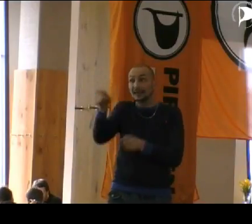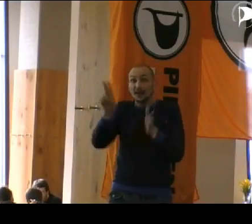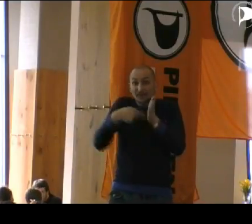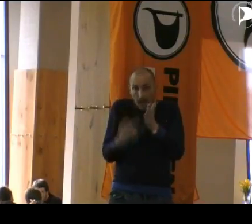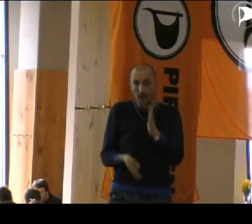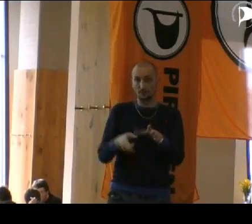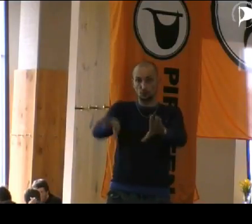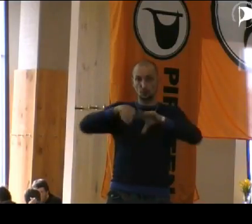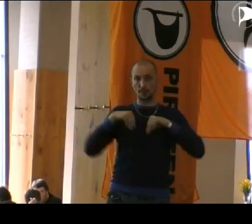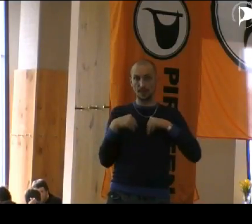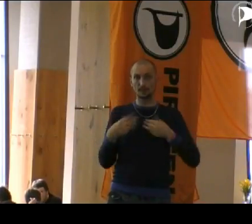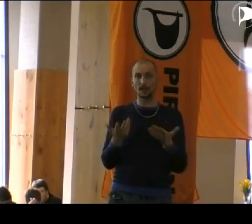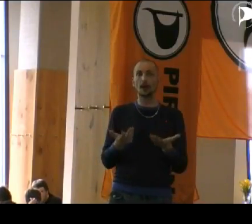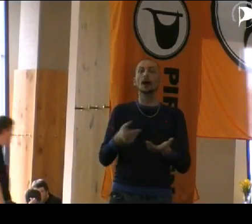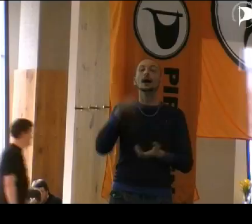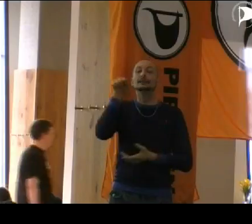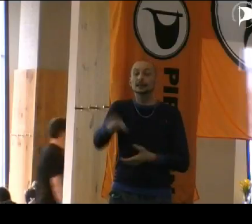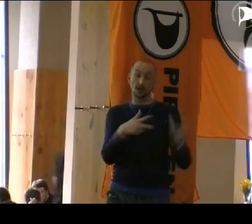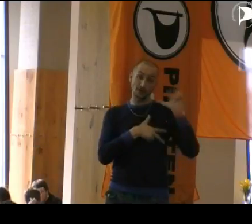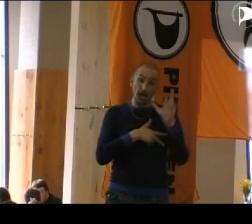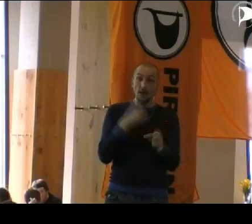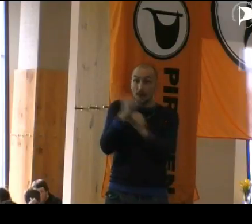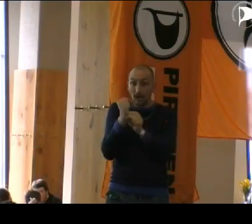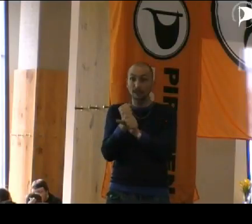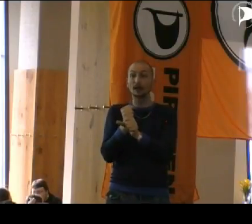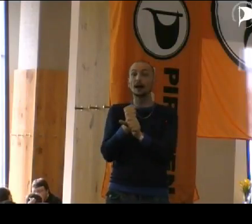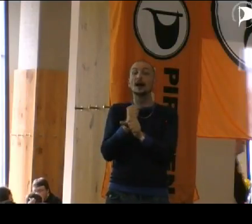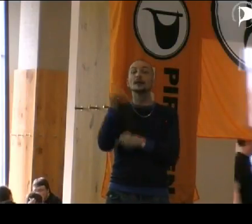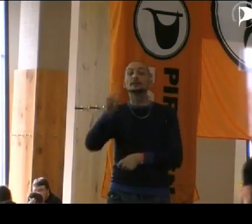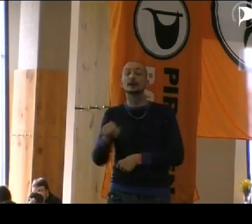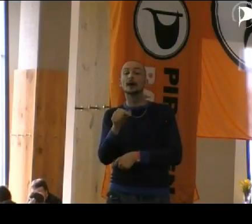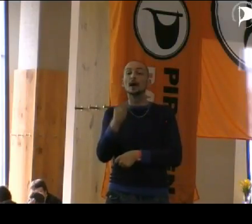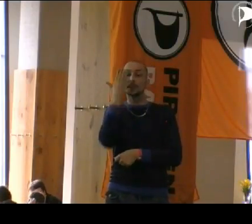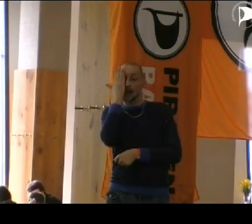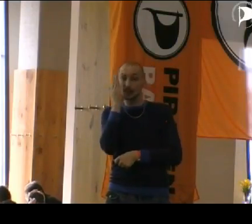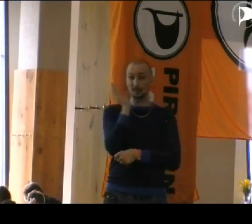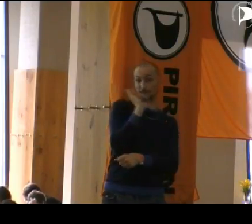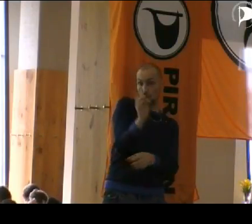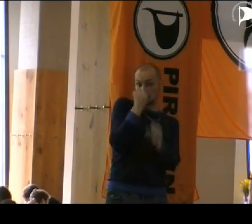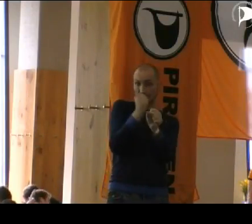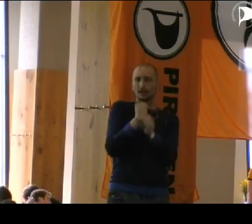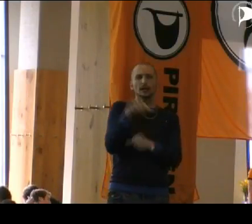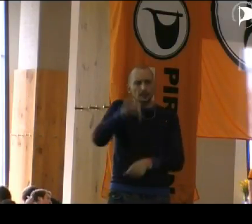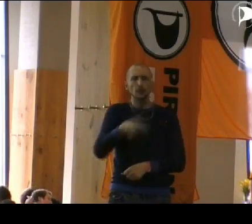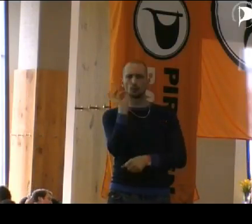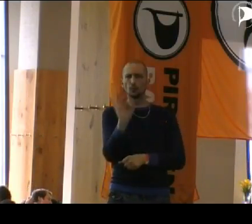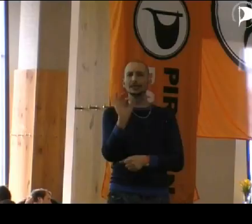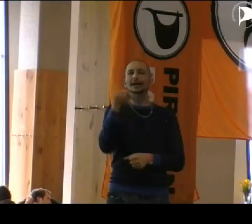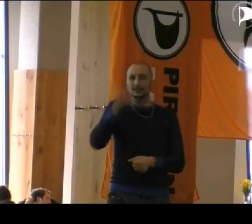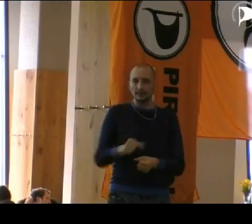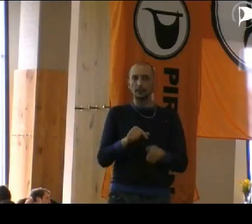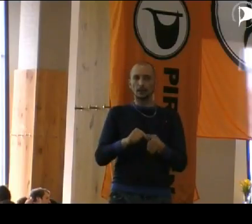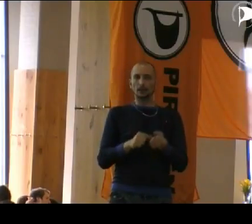wollen die wirklich etwas tun wollen für die piraten dann findet er nicht gut ich möchte es mal selbst ausstellen